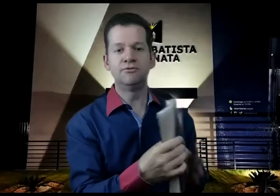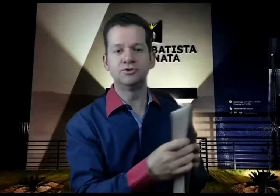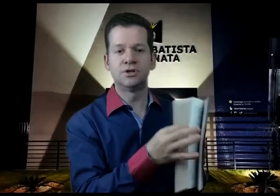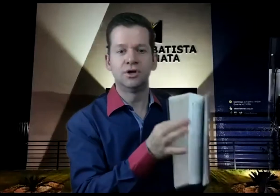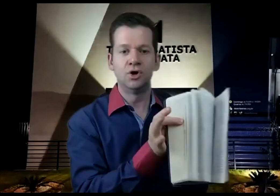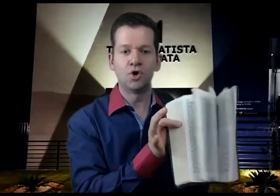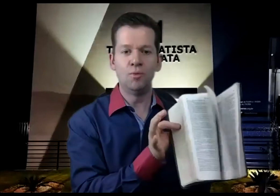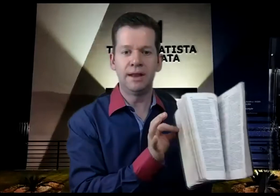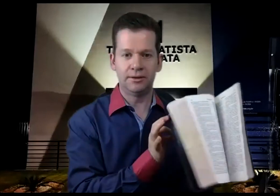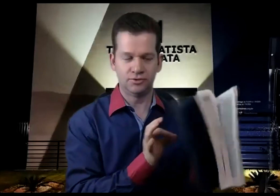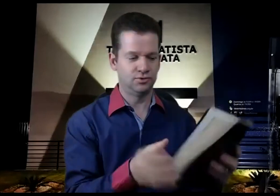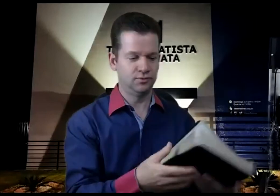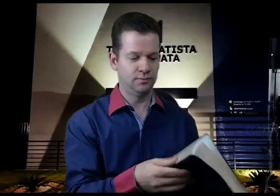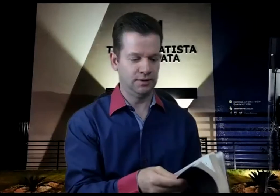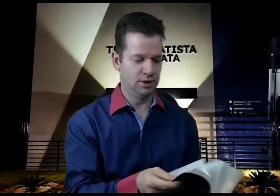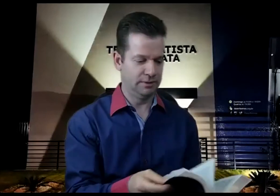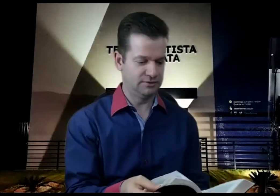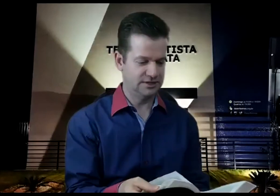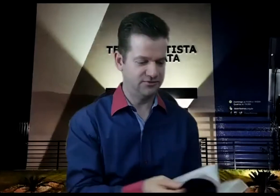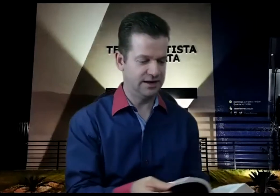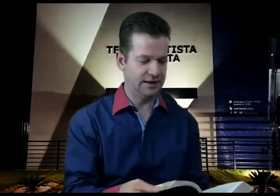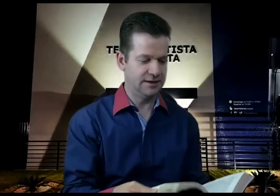livros completos. Então, para vocês verem aqui.